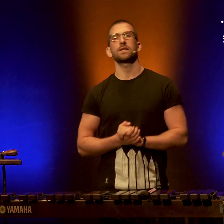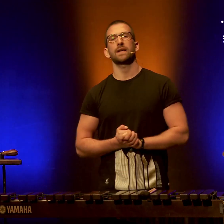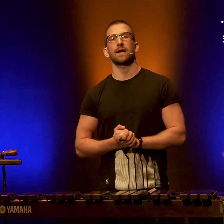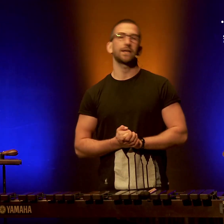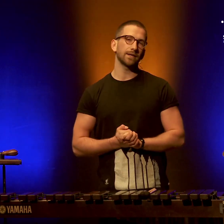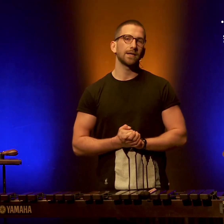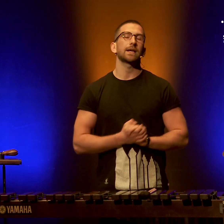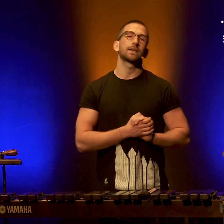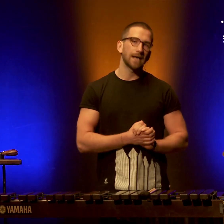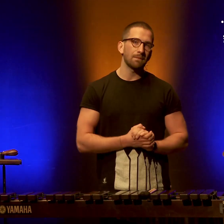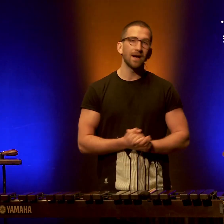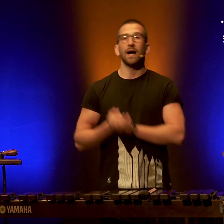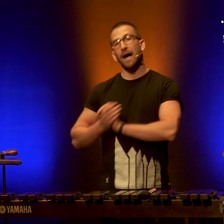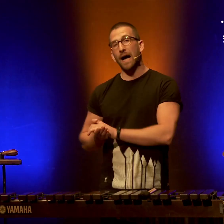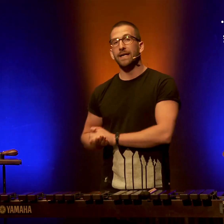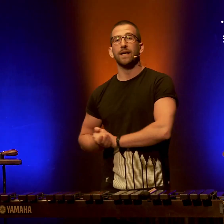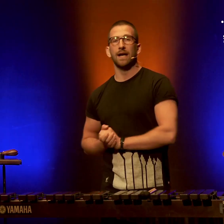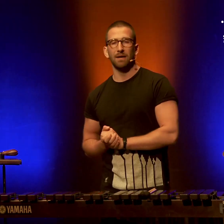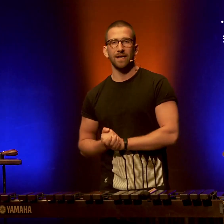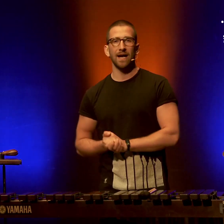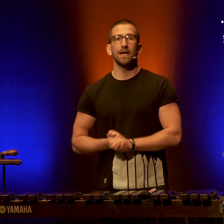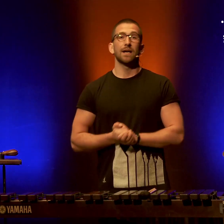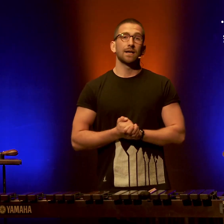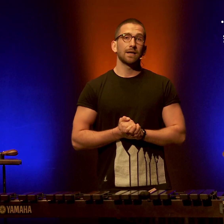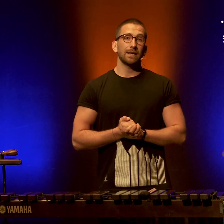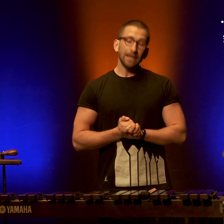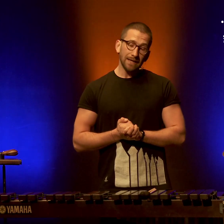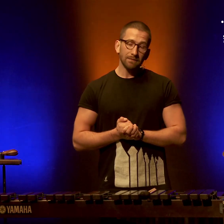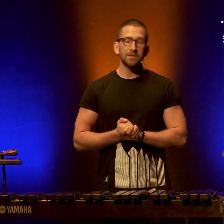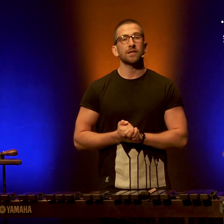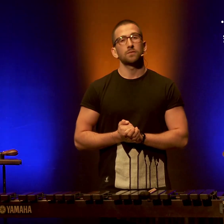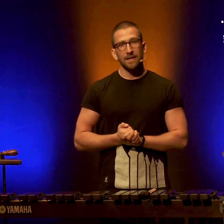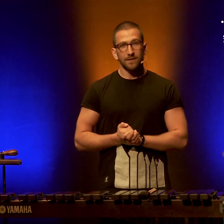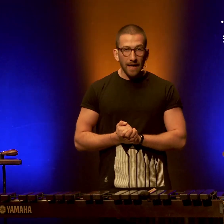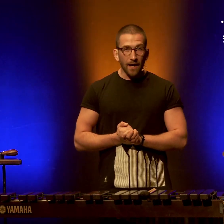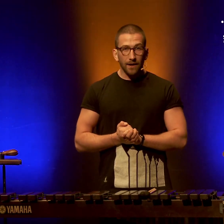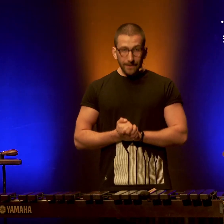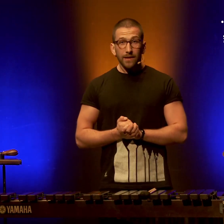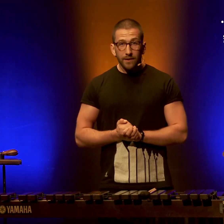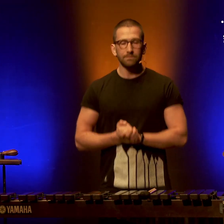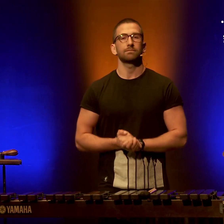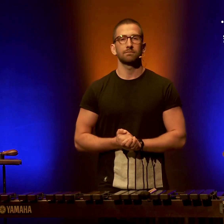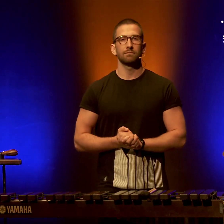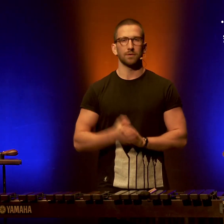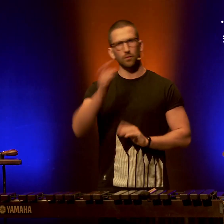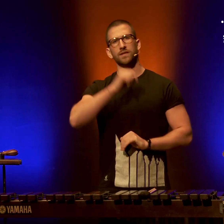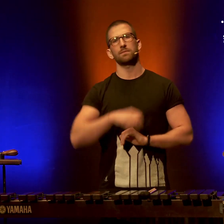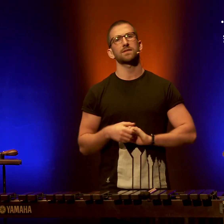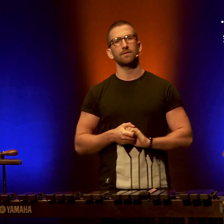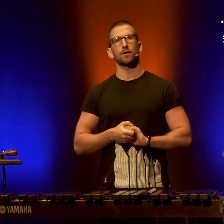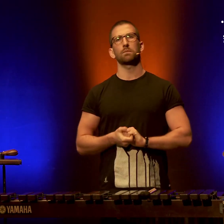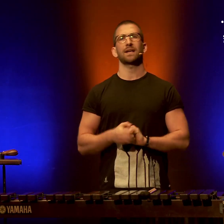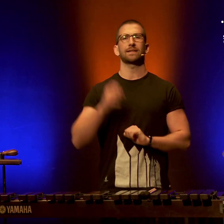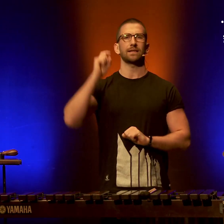Była już litera G jak gamma, H jak habanera i przyszedł czas na I. Pozwólcie,